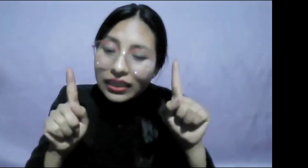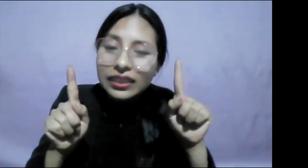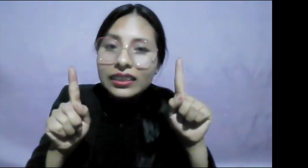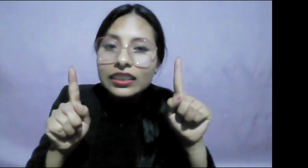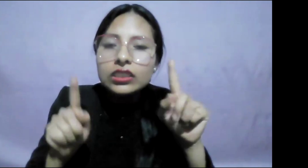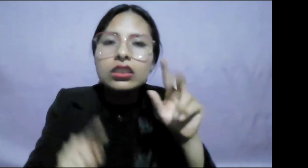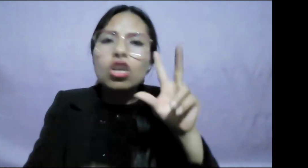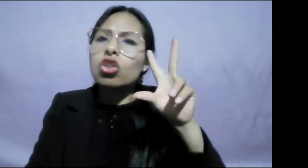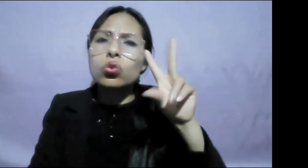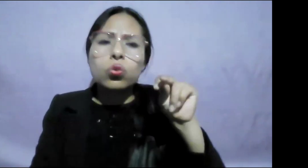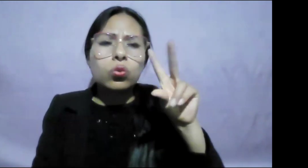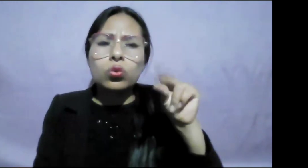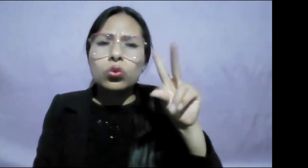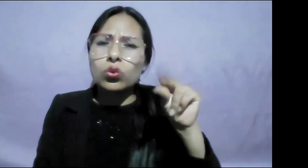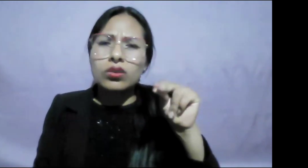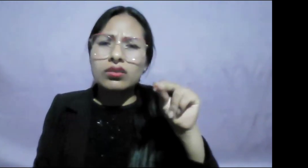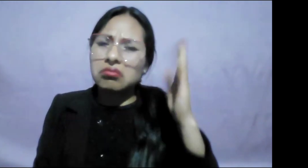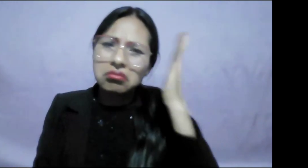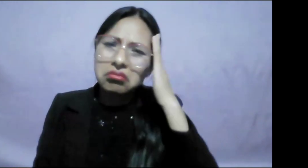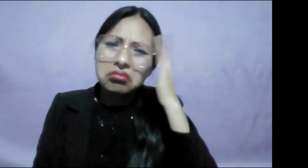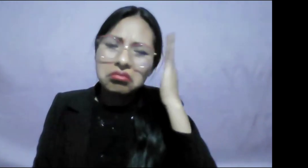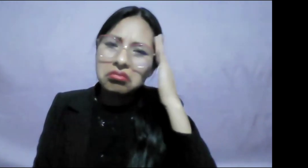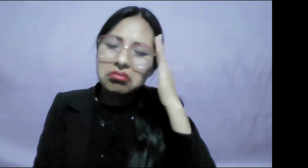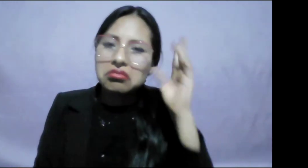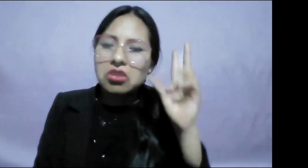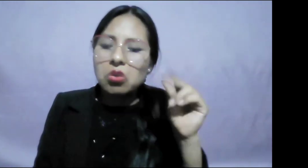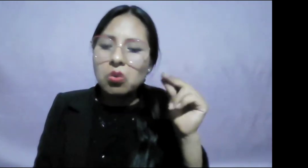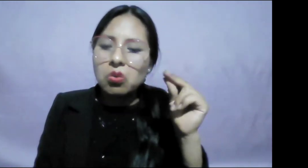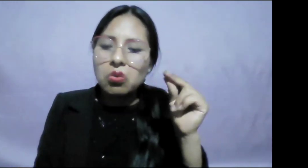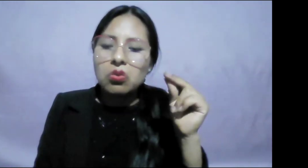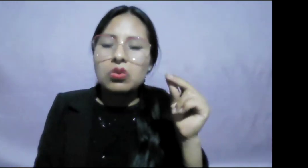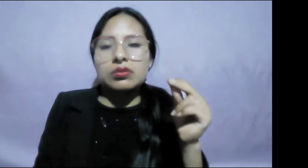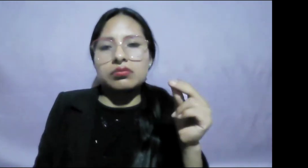Ajá pero no